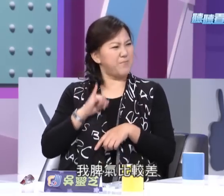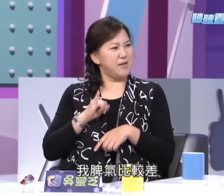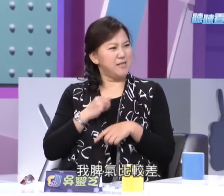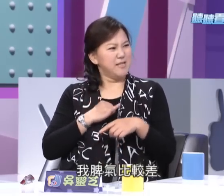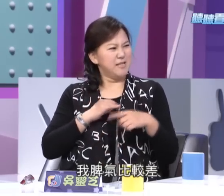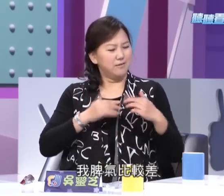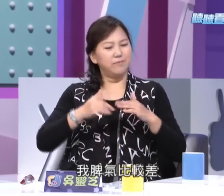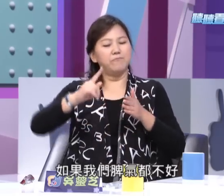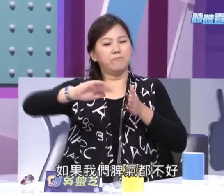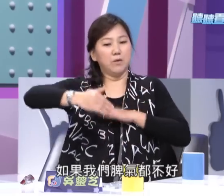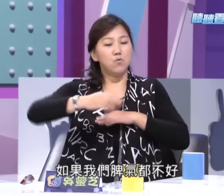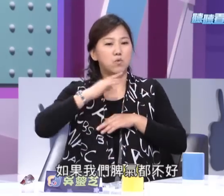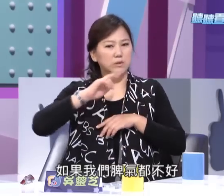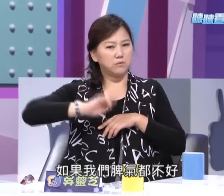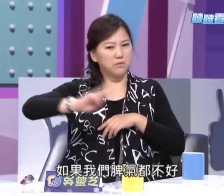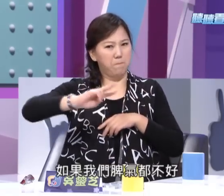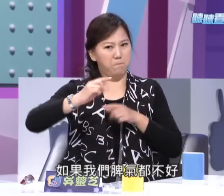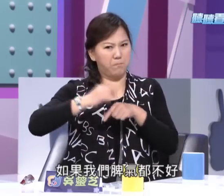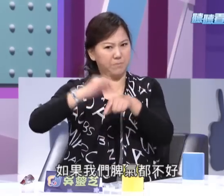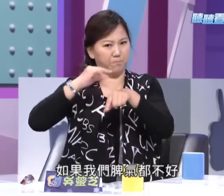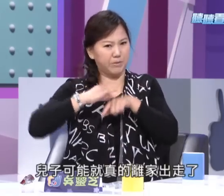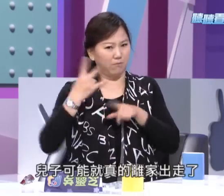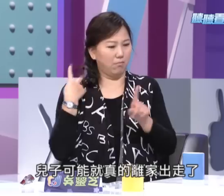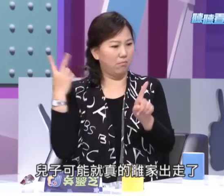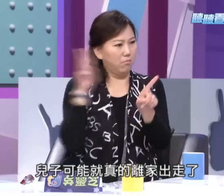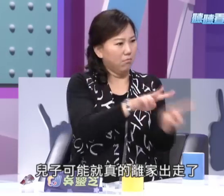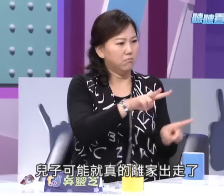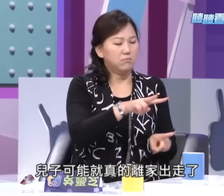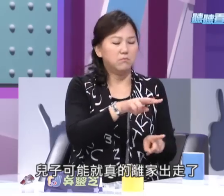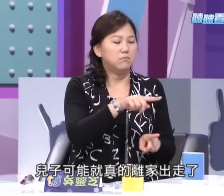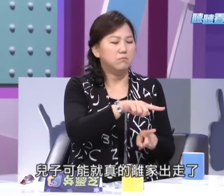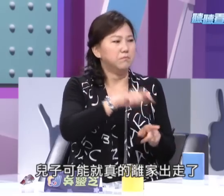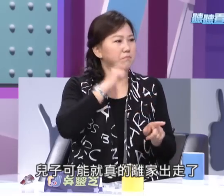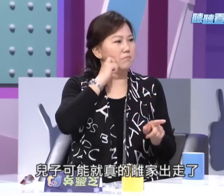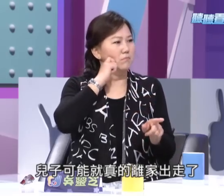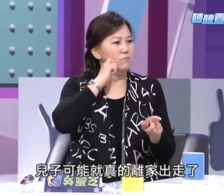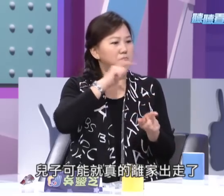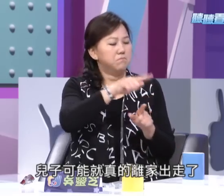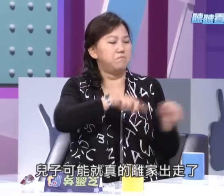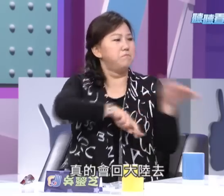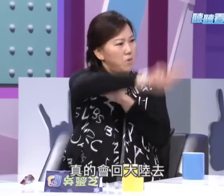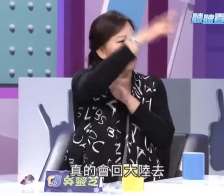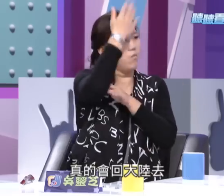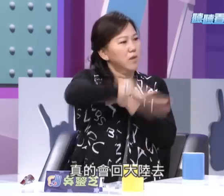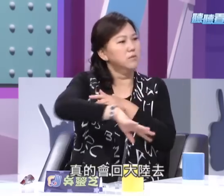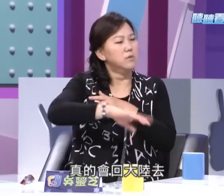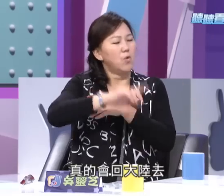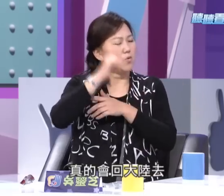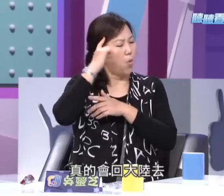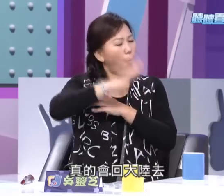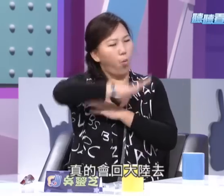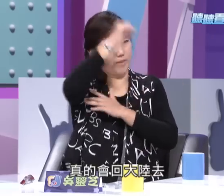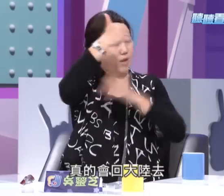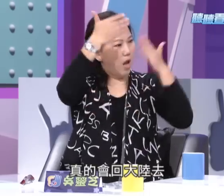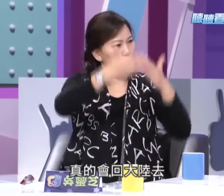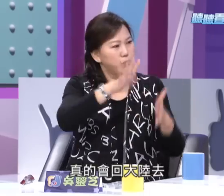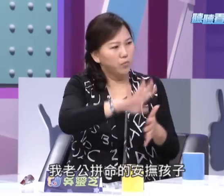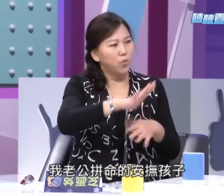差，如果我们脾气都不好，儿子可能就真的离家出走了，真的会回大陆去哦。哎，我老公